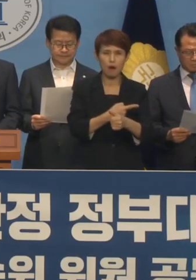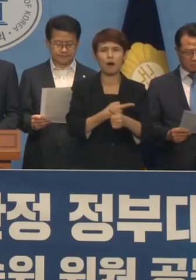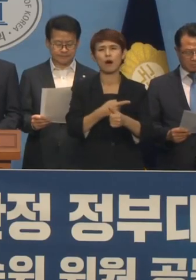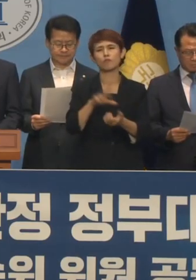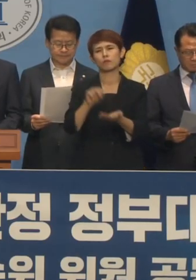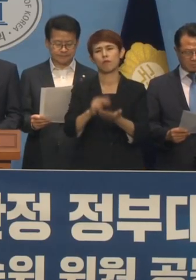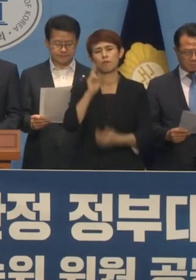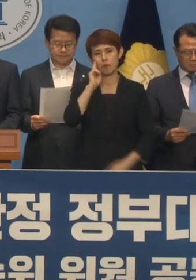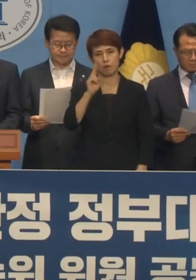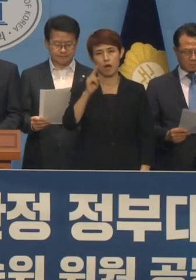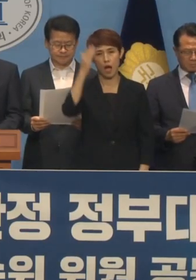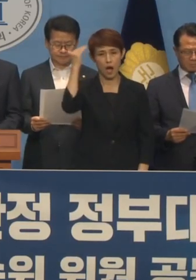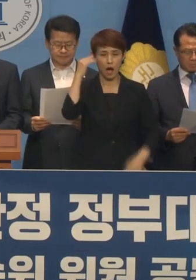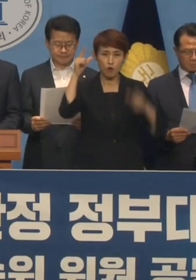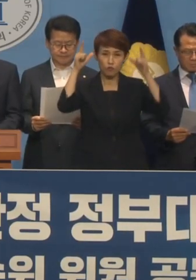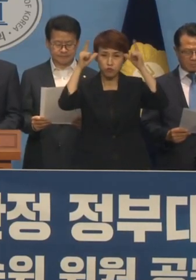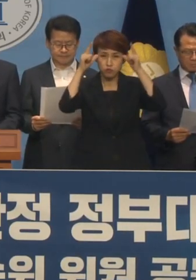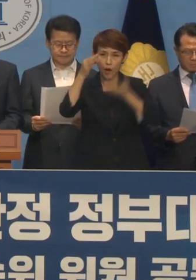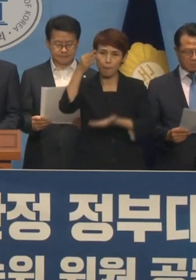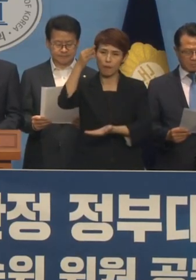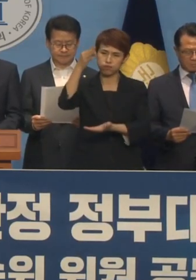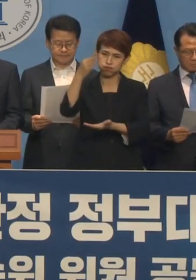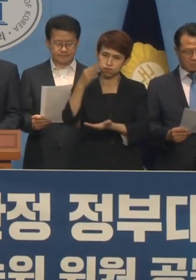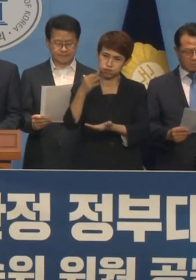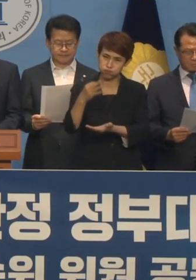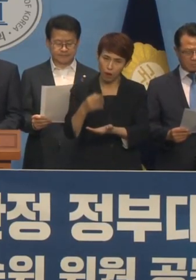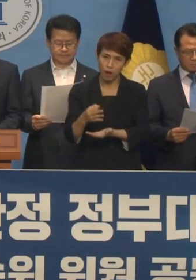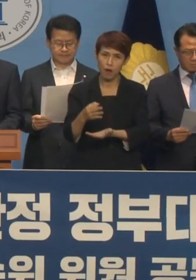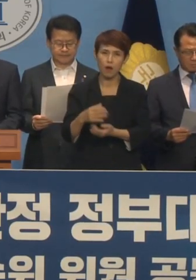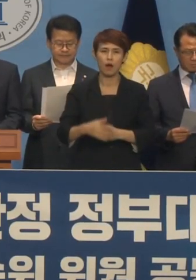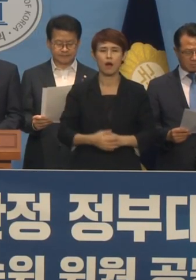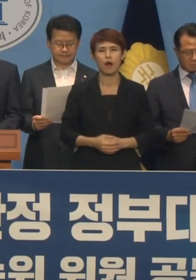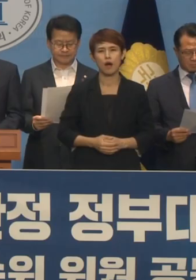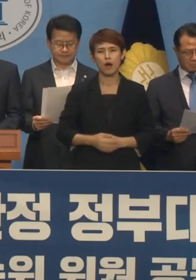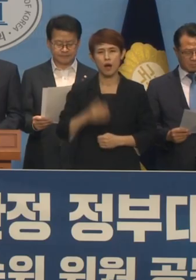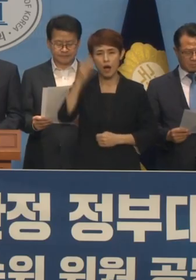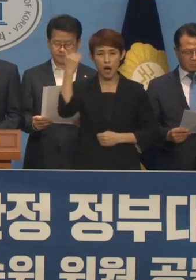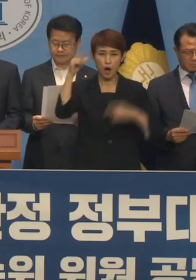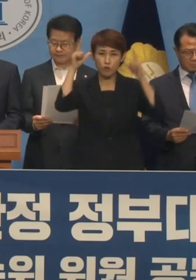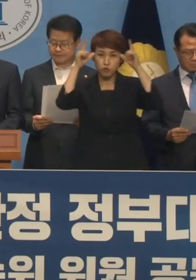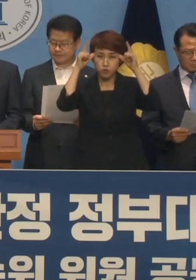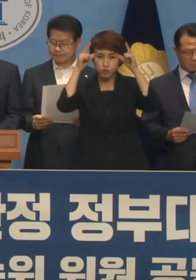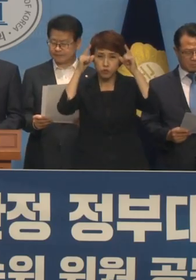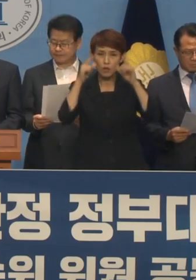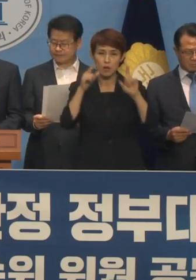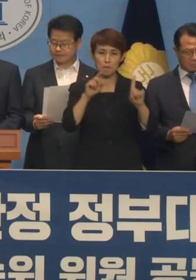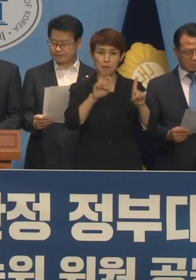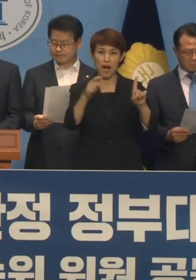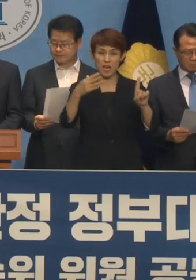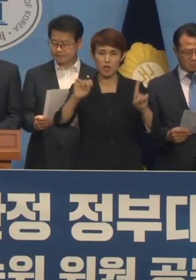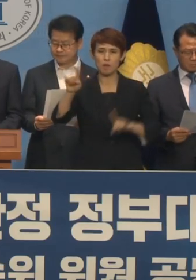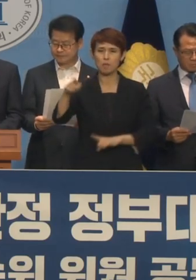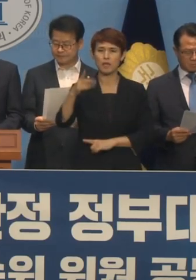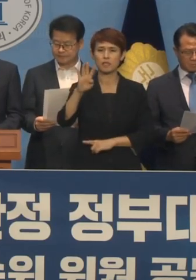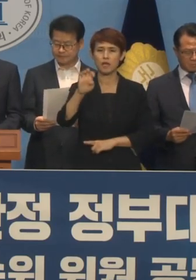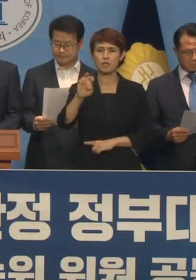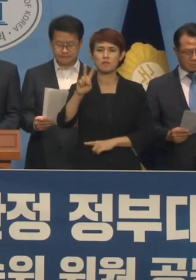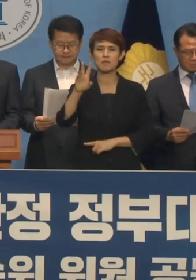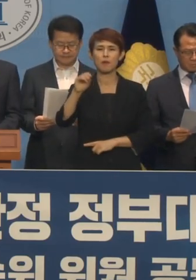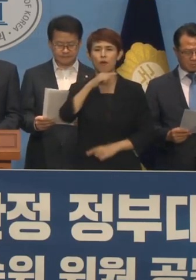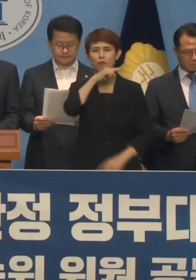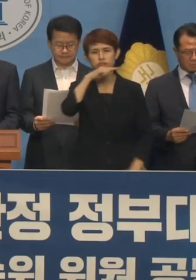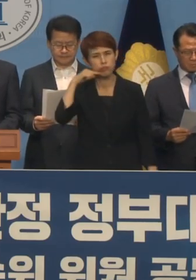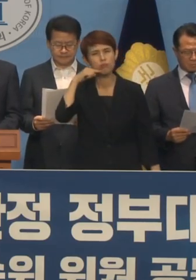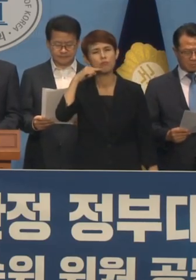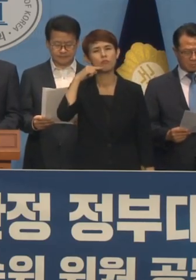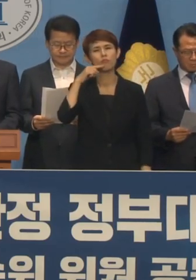악화로 한우값이 대폭 하락해 한우 농가는 마리당 142만 원 적자라는